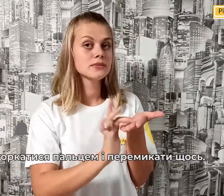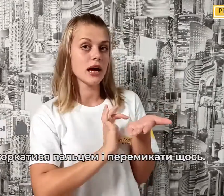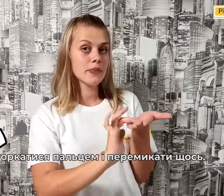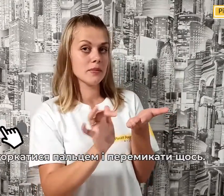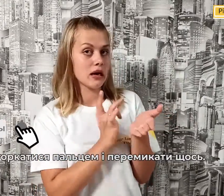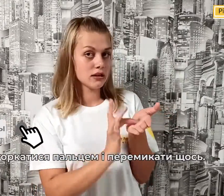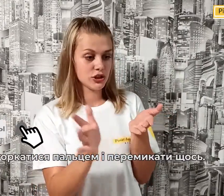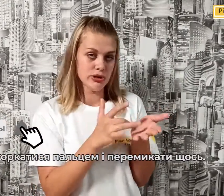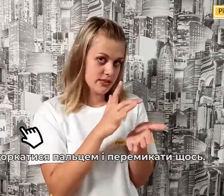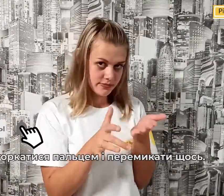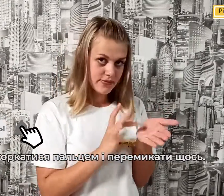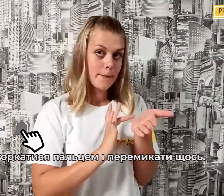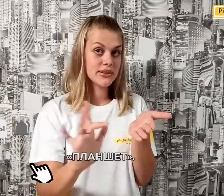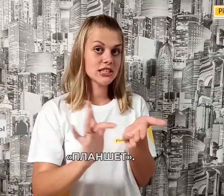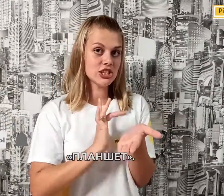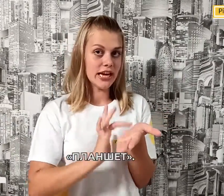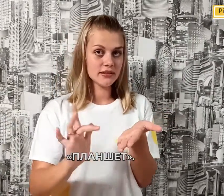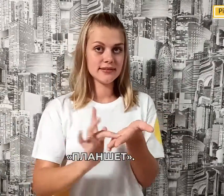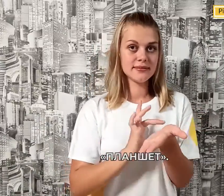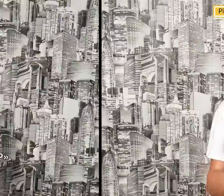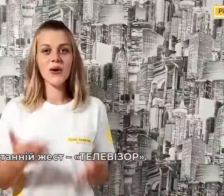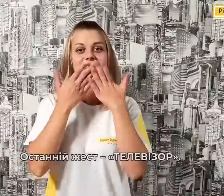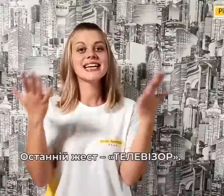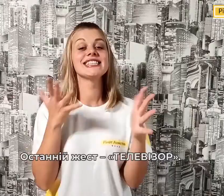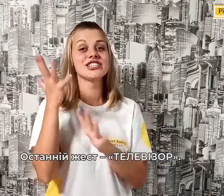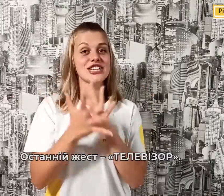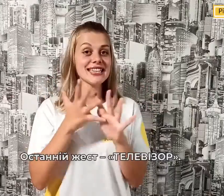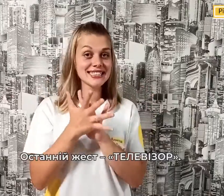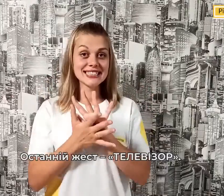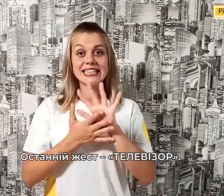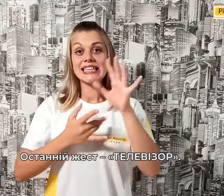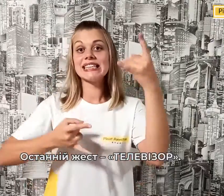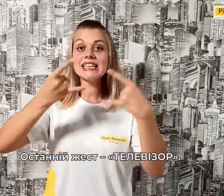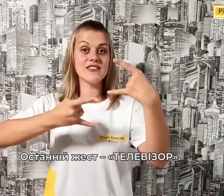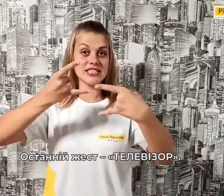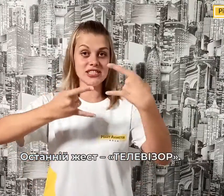та перемикати щось. Планшет. Останній жест – телевізор.